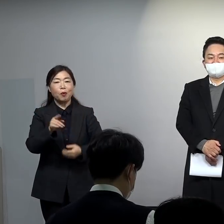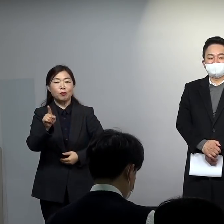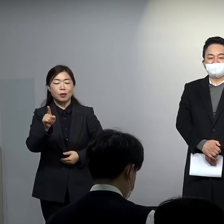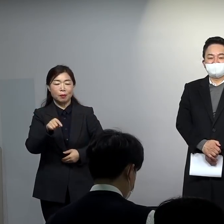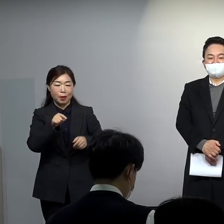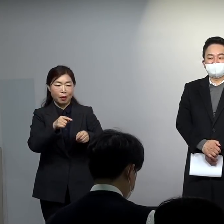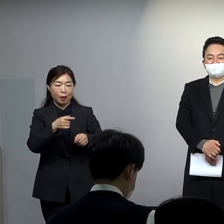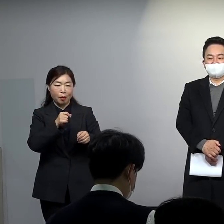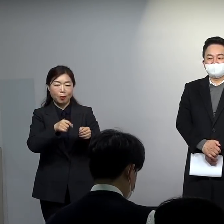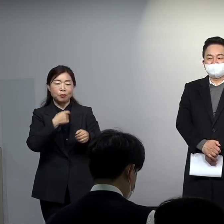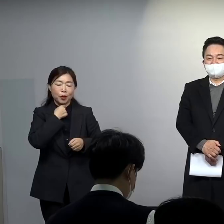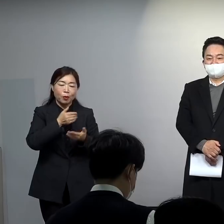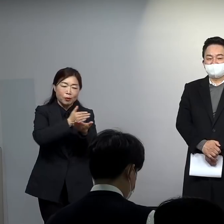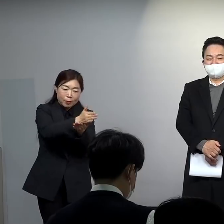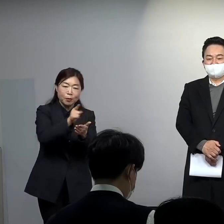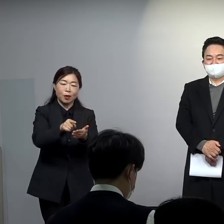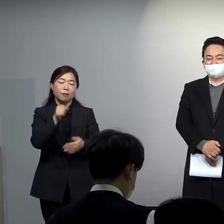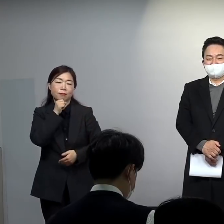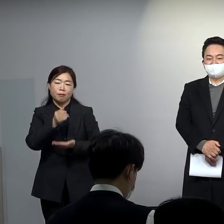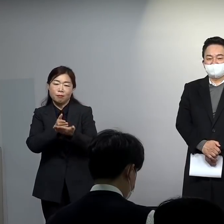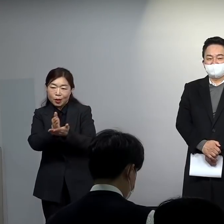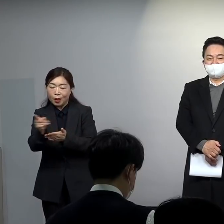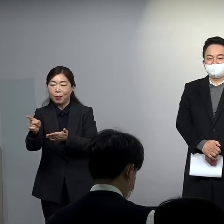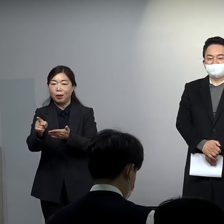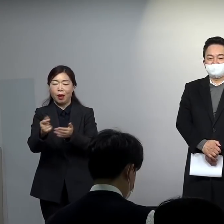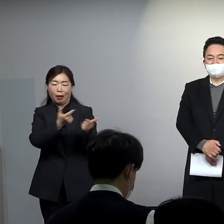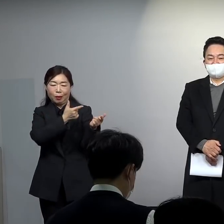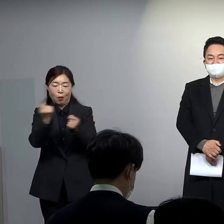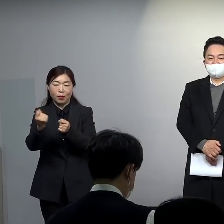이런 쪽을 좀 더 많이 쓰고 싶고 일률적으로 하지 않고